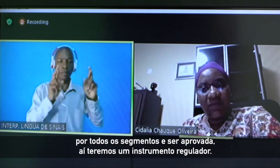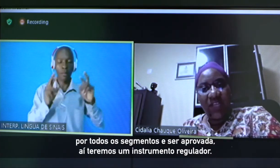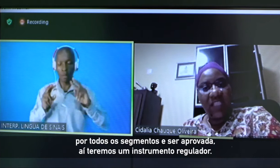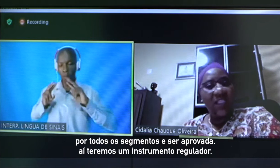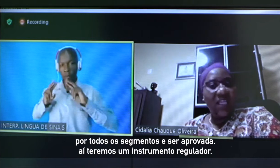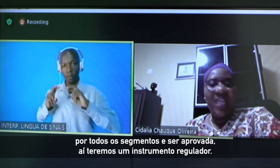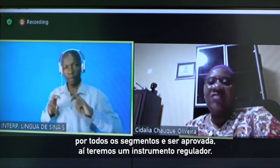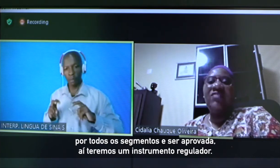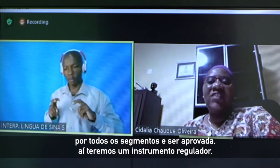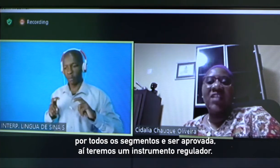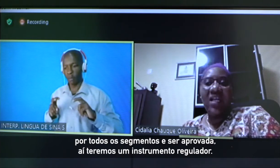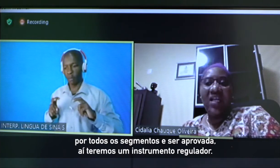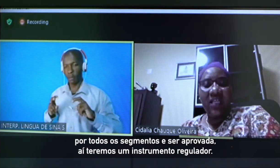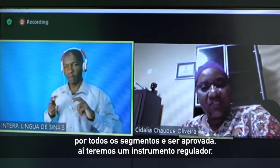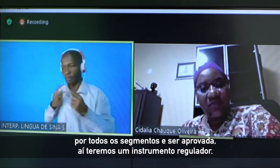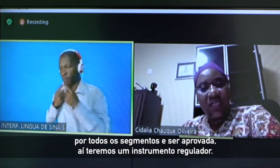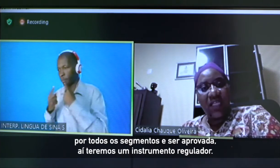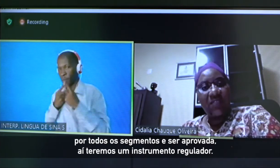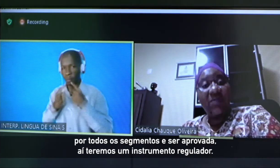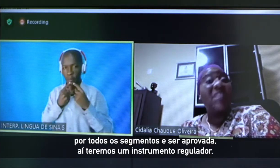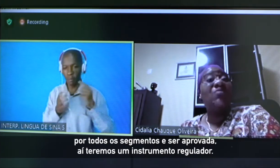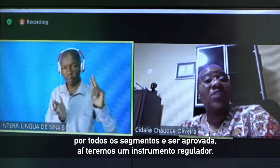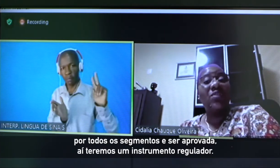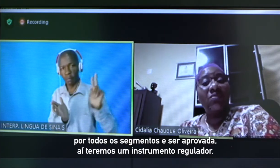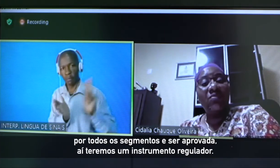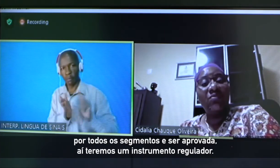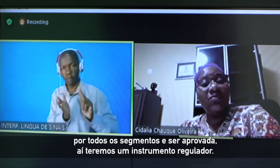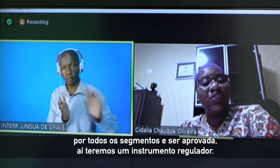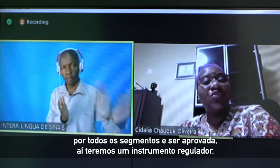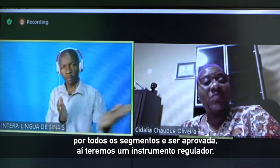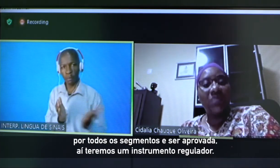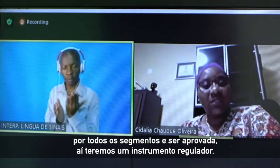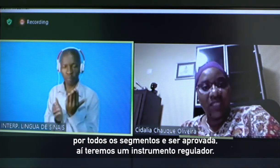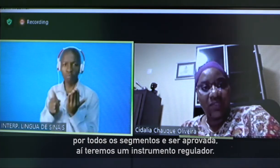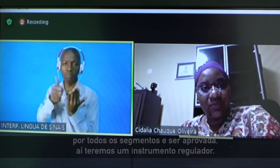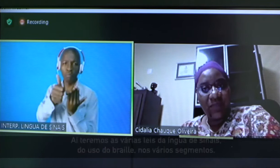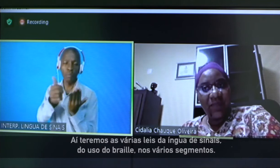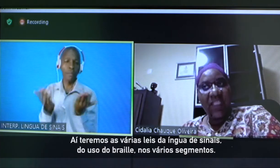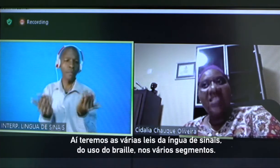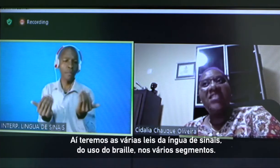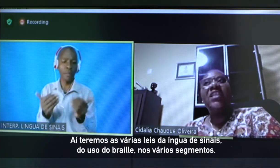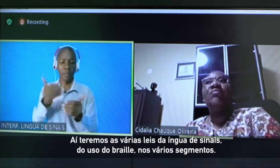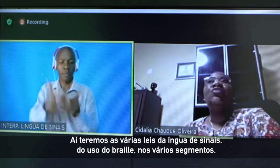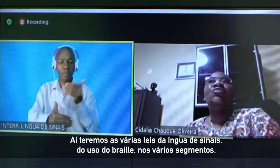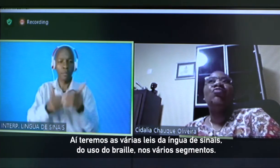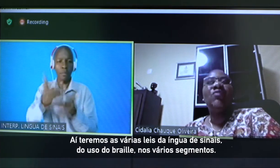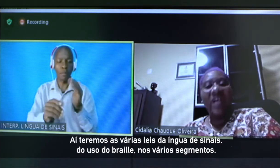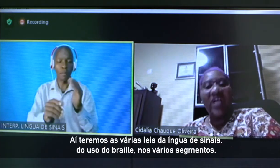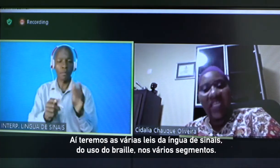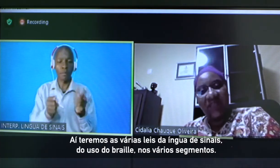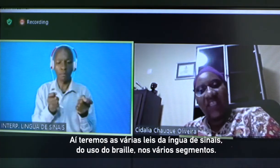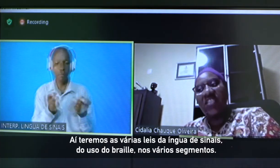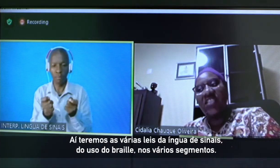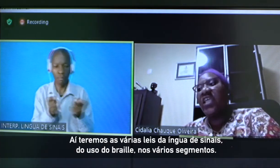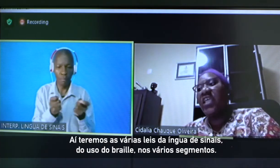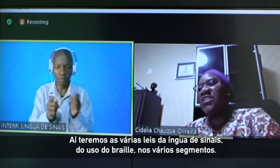aprovada, aí virá a sua... partemos um instrumento regulador. Aí teremos várias